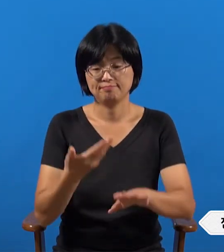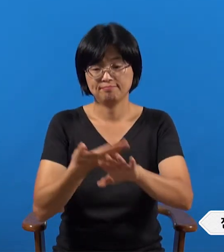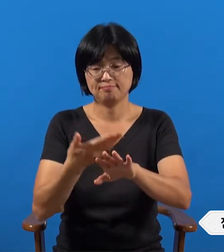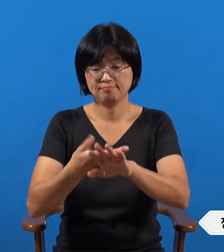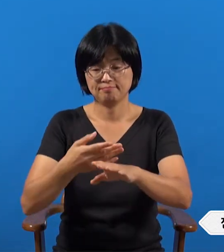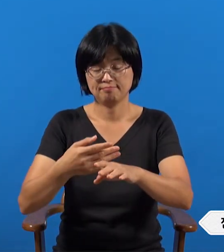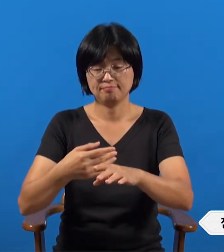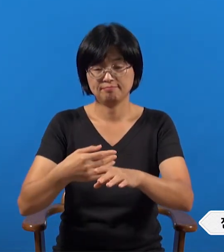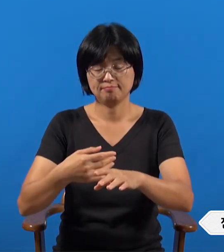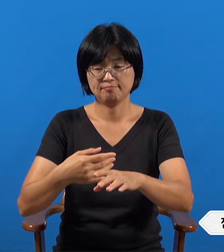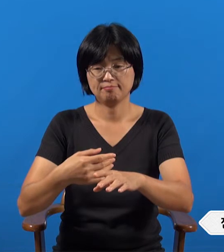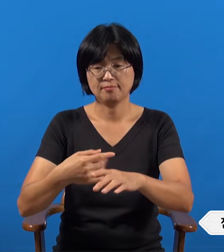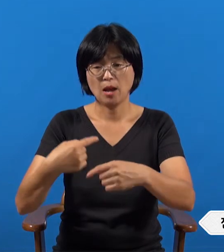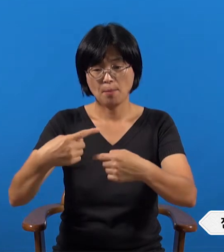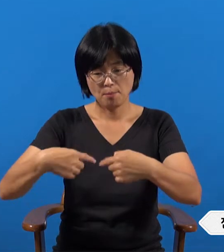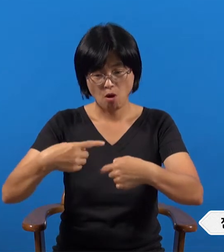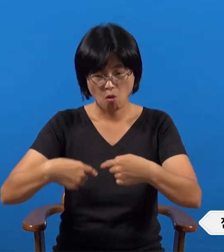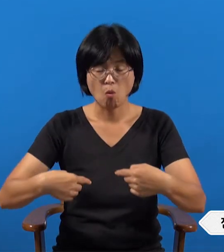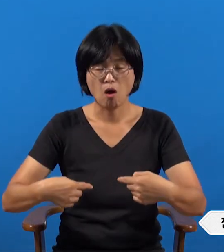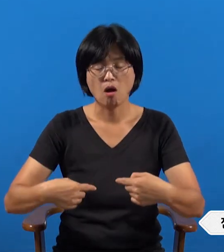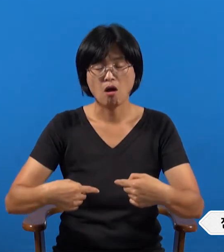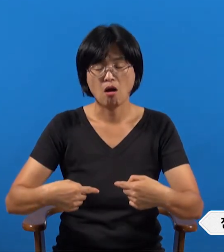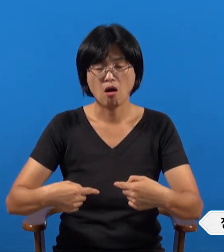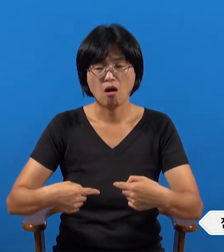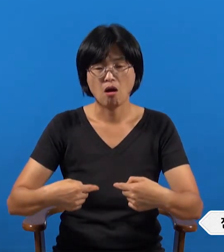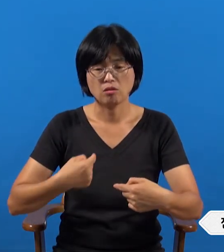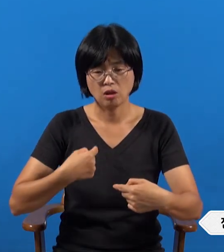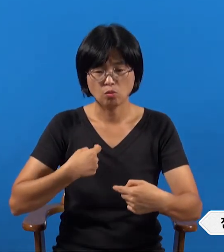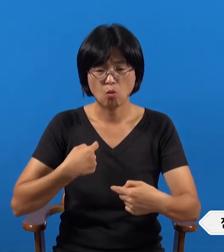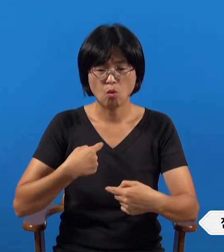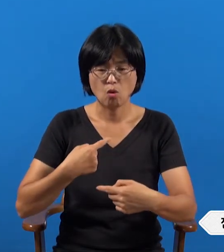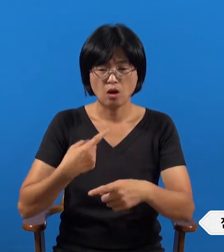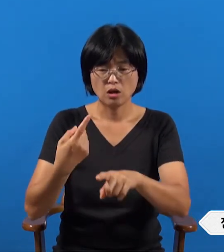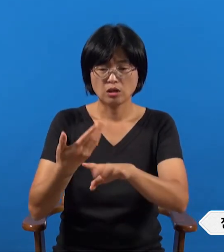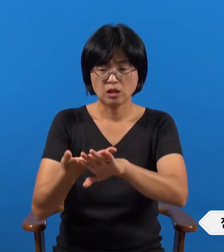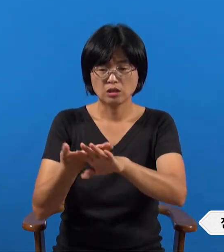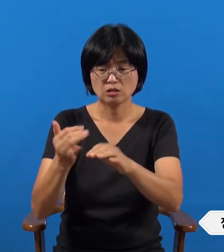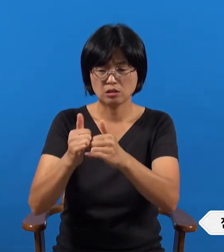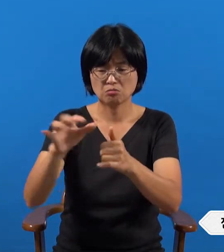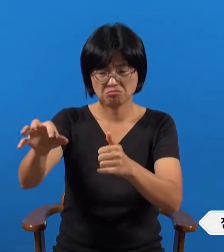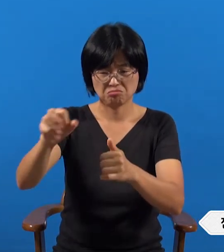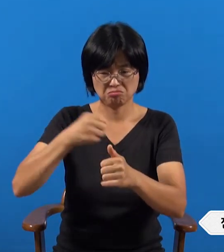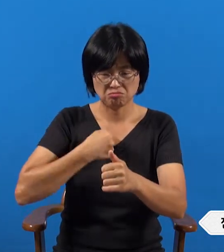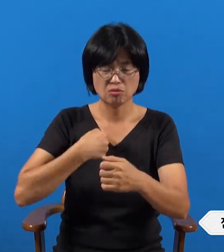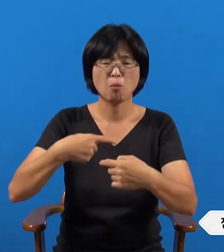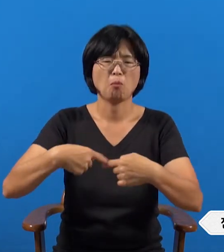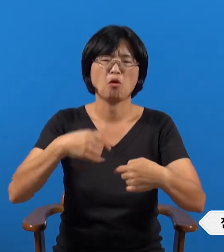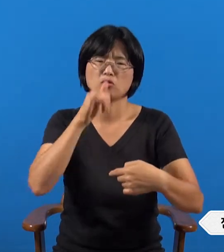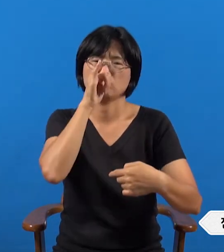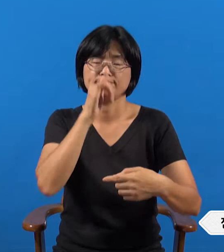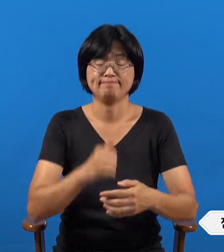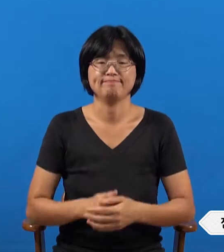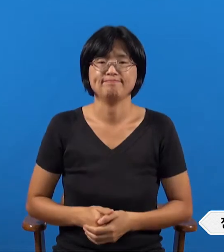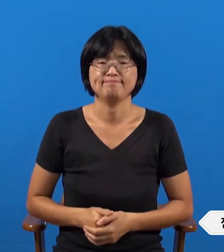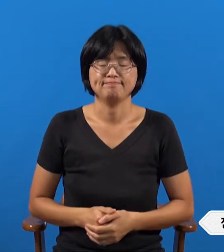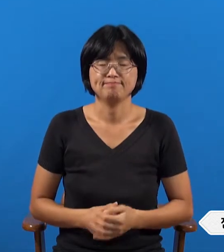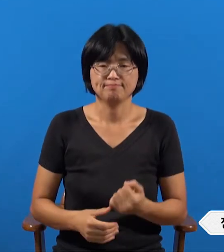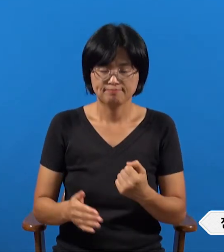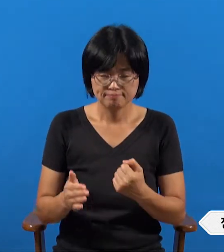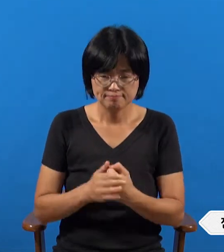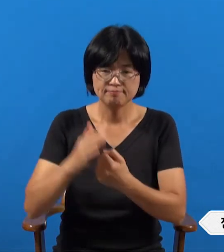대해서도 사람들의 판단과 평가를 가지고 내 자신의 안 좋은 말을 하고 있다면 오늘 하나님이 우리를